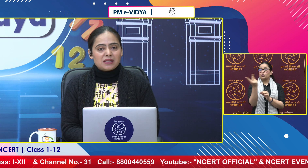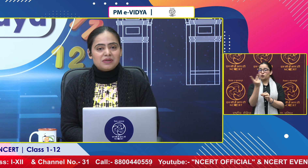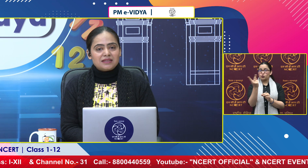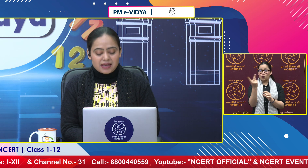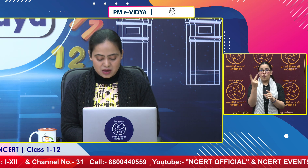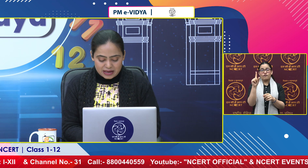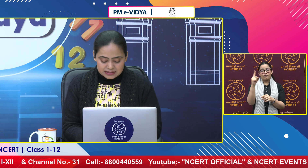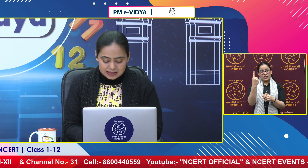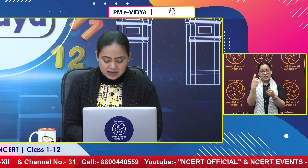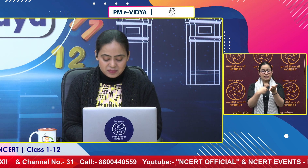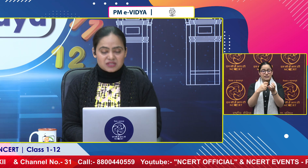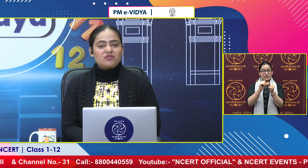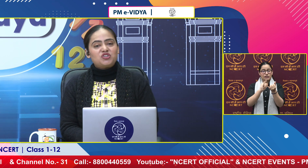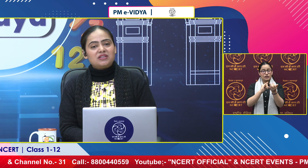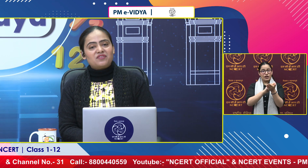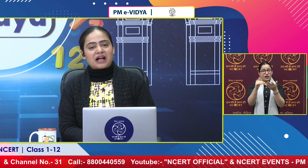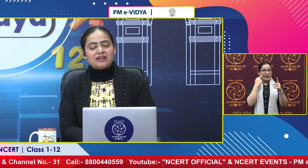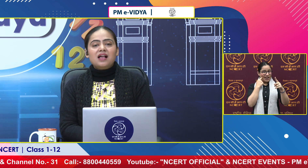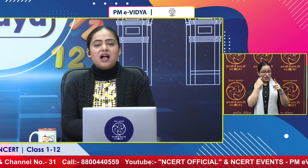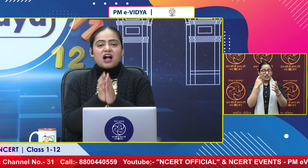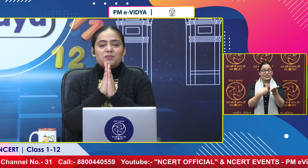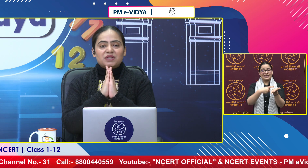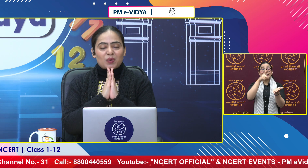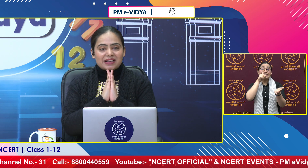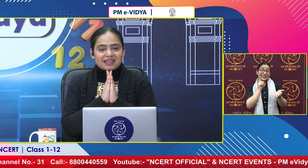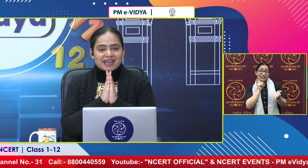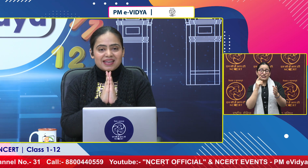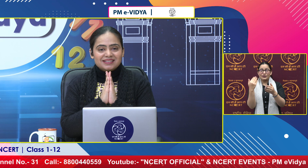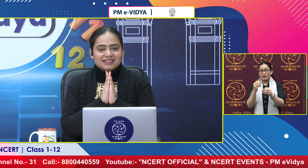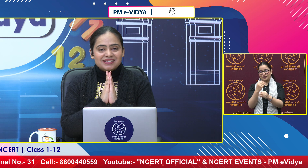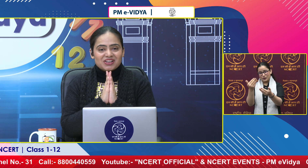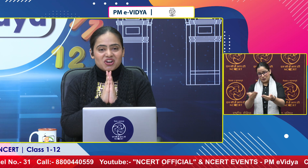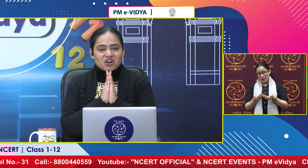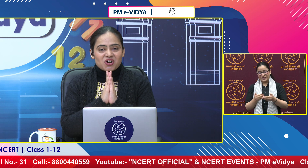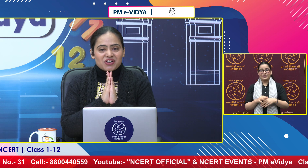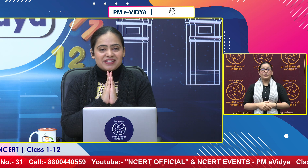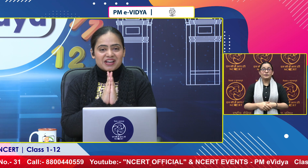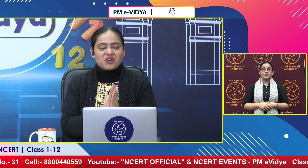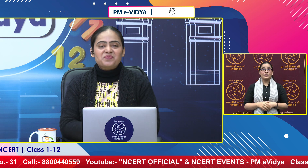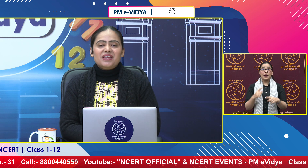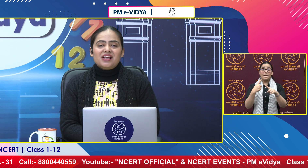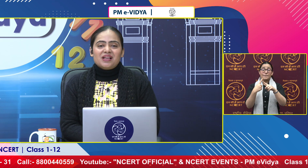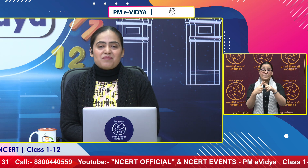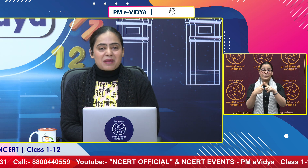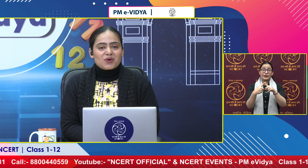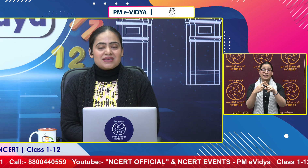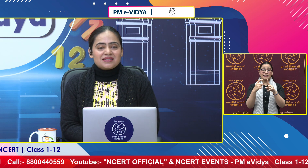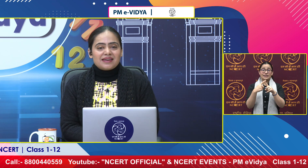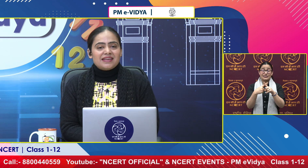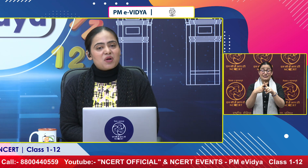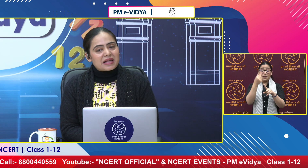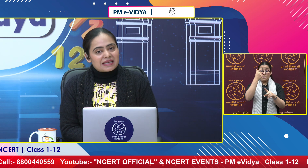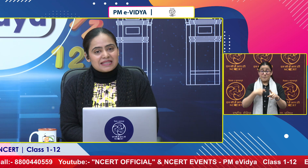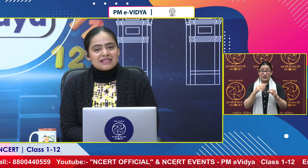हम उन्हें वेलकम करते हैं। हमारे साथ हैं मिस राशि तिवारी, आपका स्वागत है। और मैम को